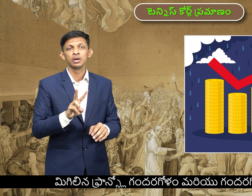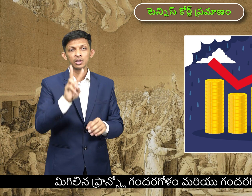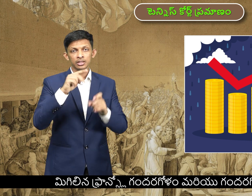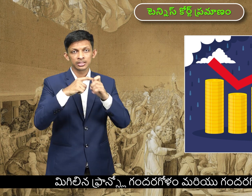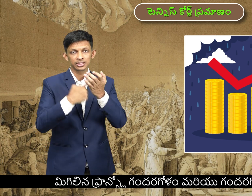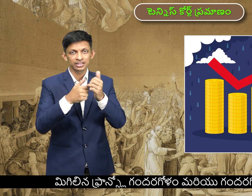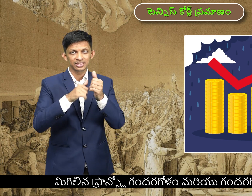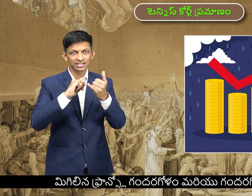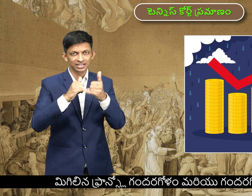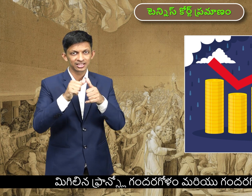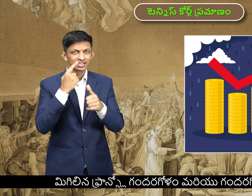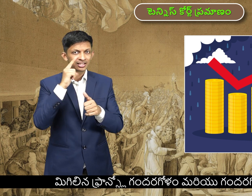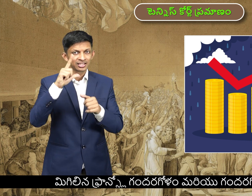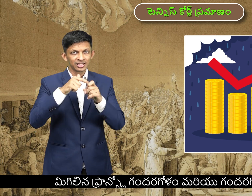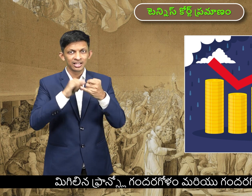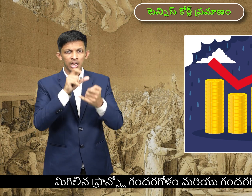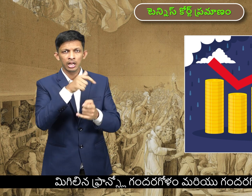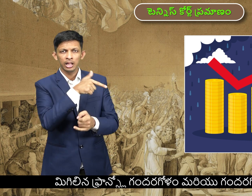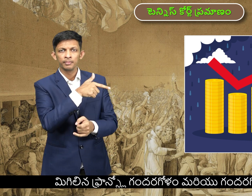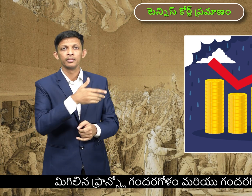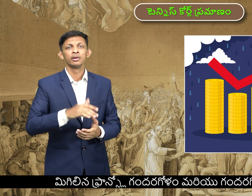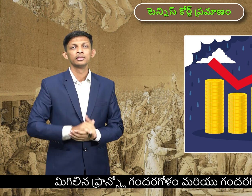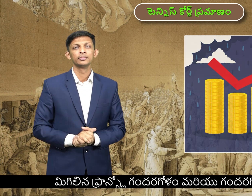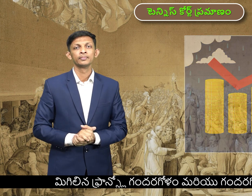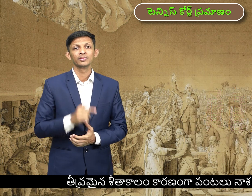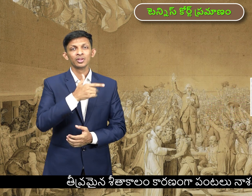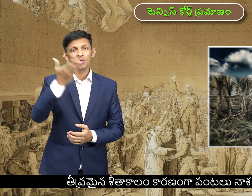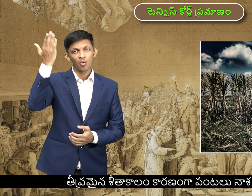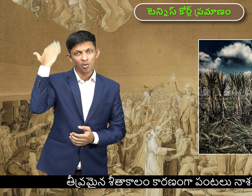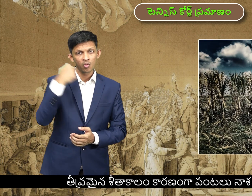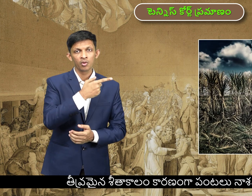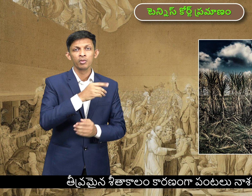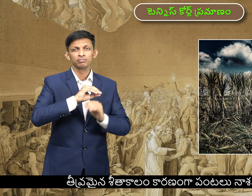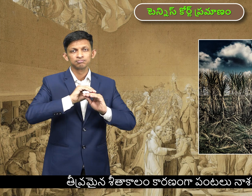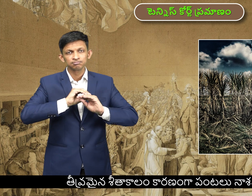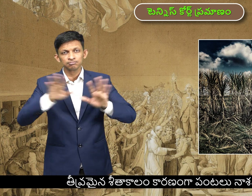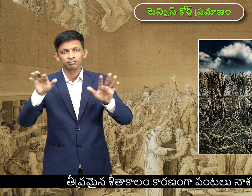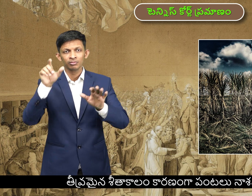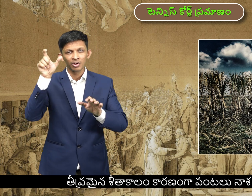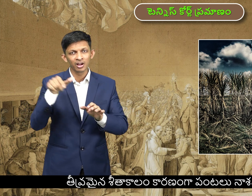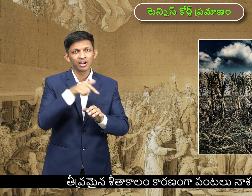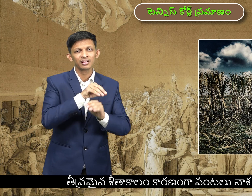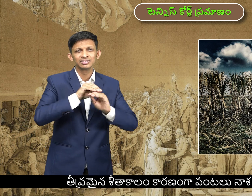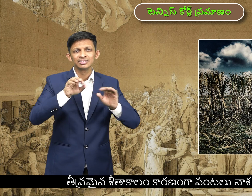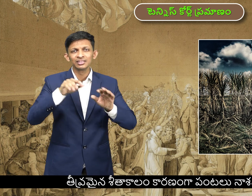మరియు గజిబిజి వాతావరణం ఏర్పడింది. తీవ్రమైన శీతాకాలం కారణంగా పంటలు